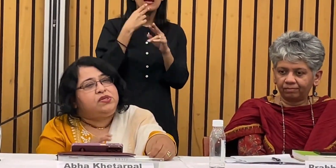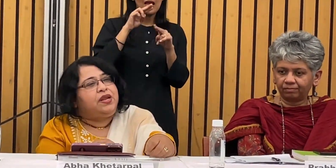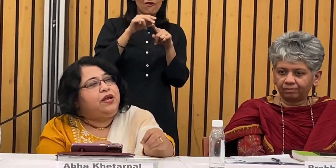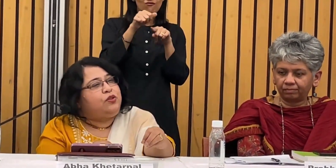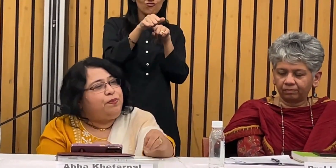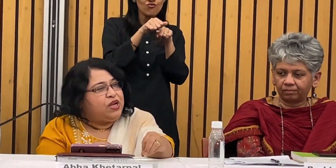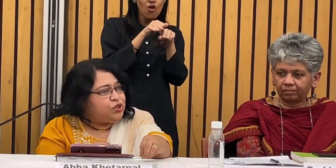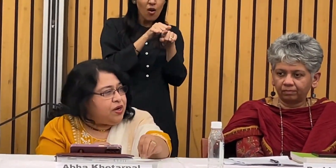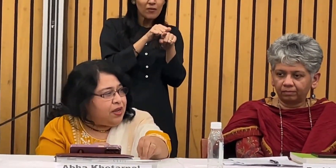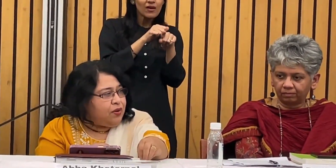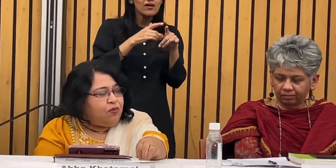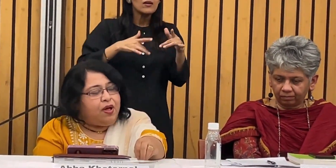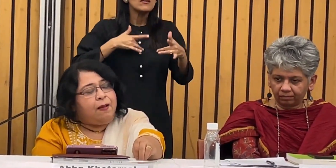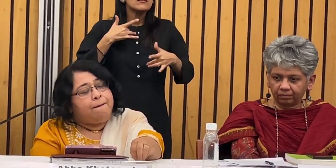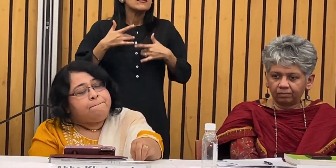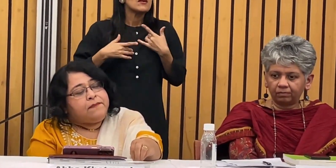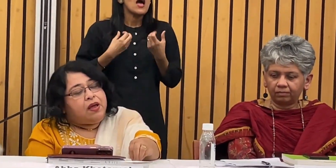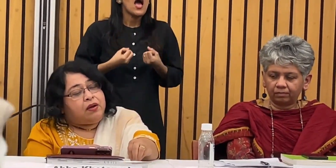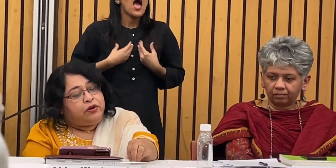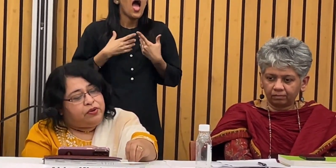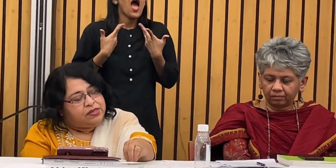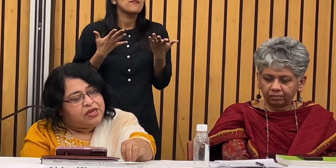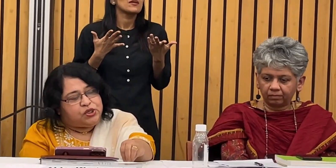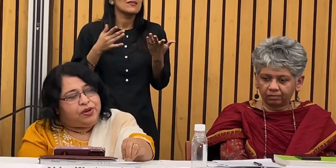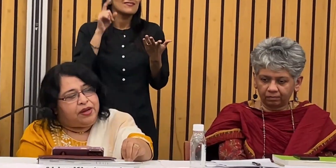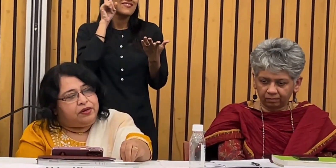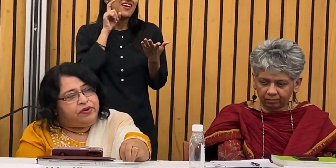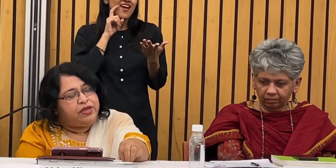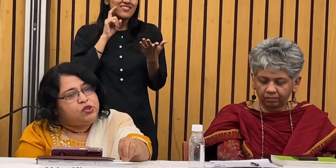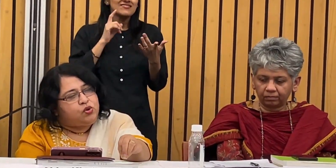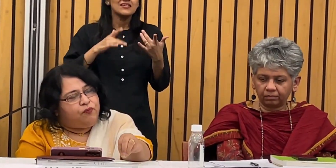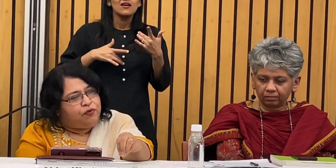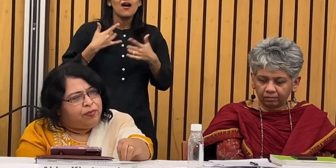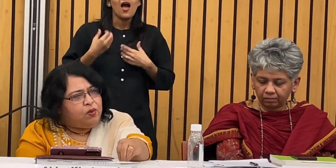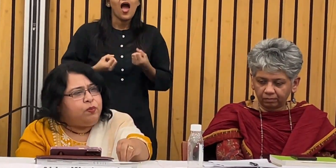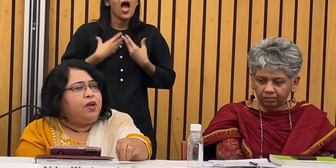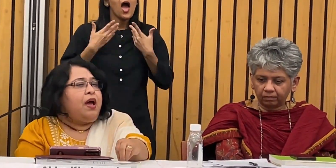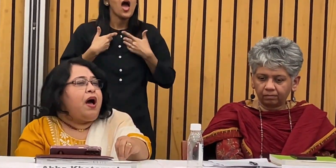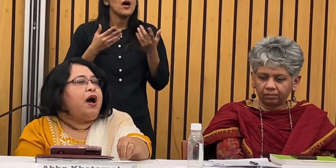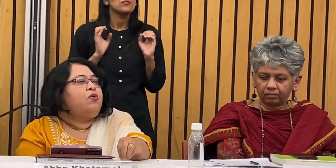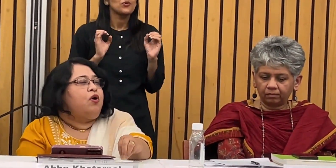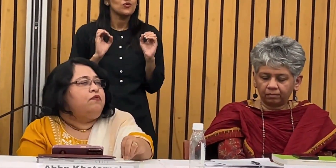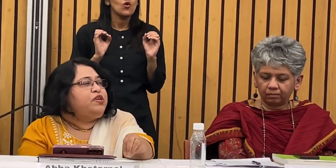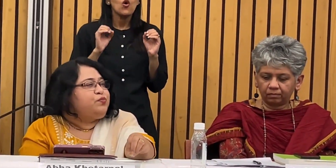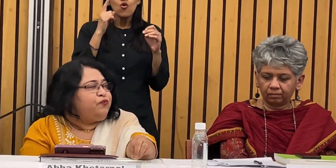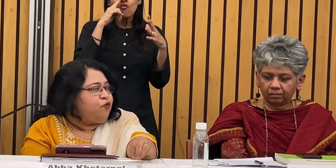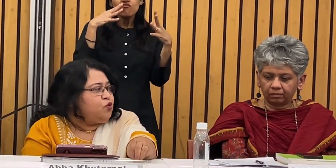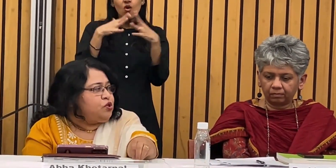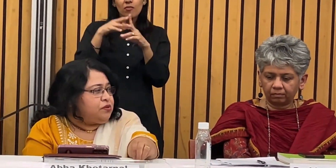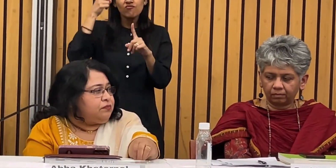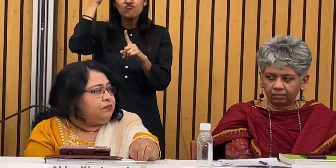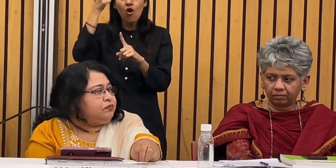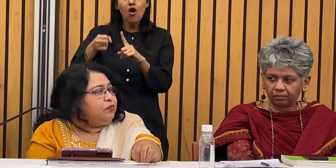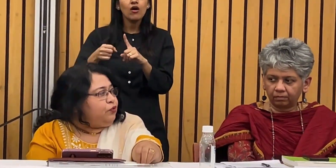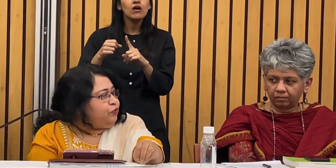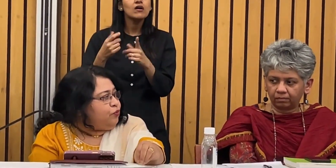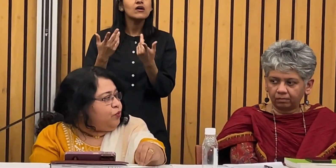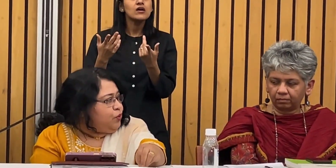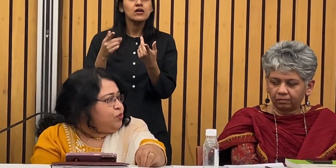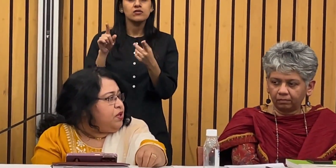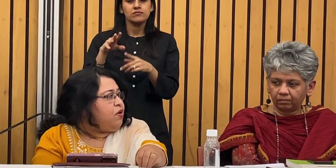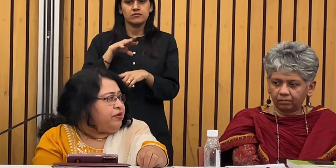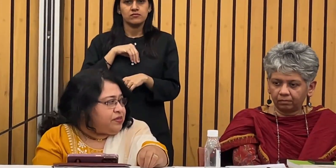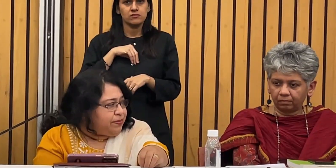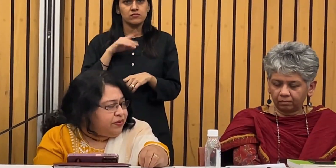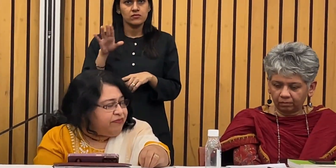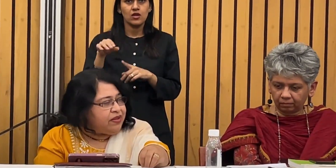condom use करेंगे तो pleasure नहीं होगा during sexual activity. So women are always forced to